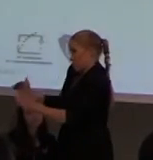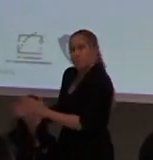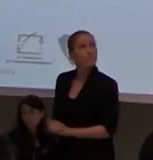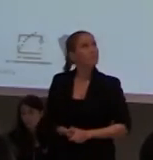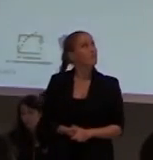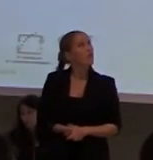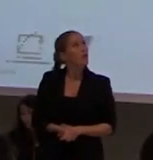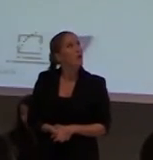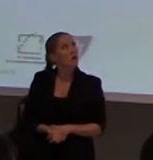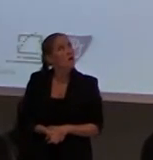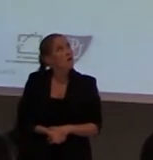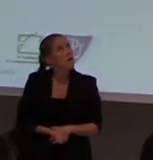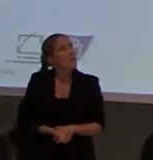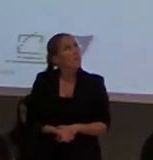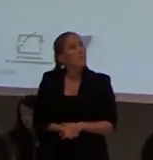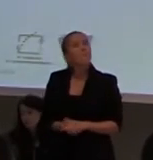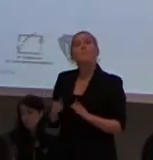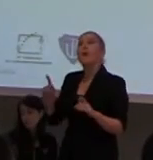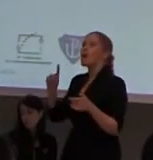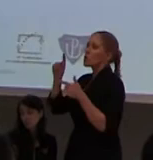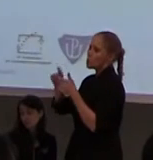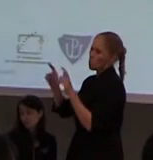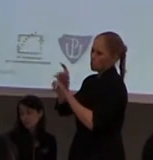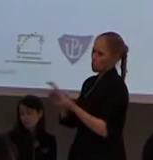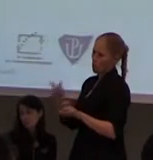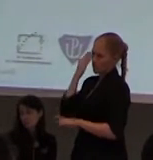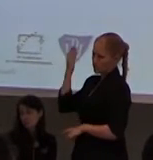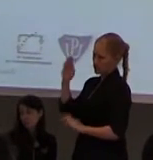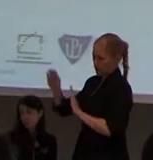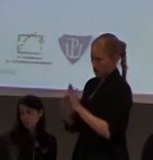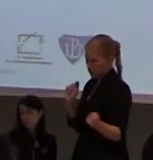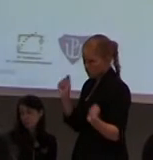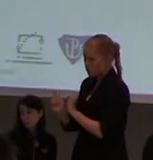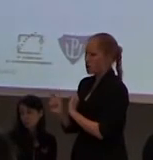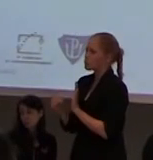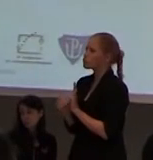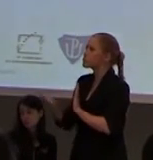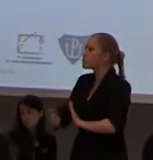Dalším důvodem, proč ta novela asi musela přijít, je výsledek